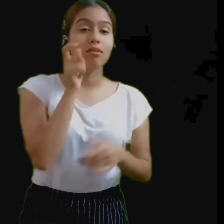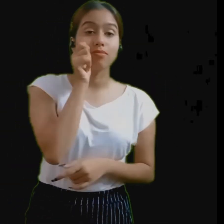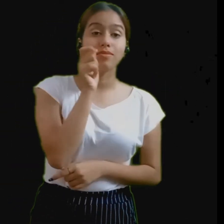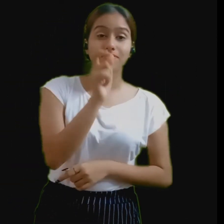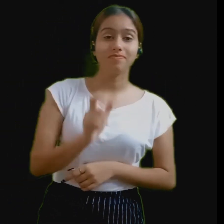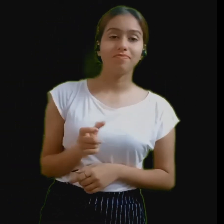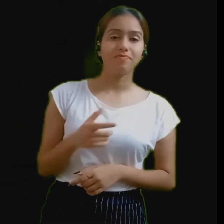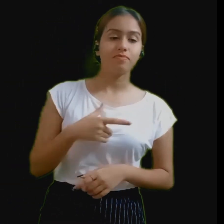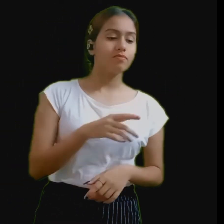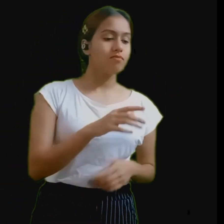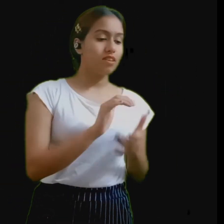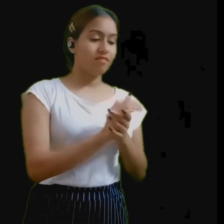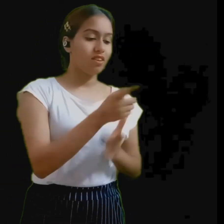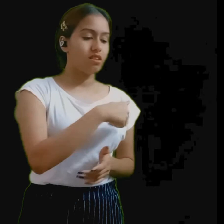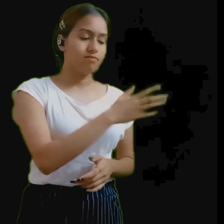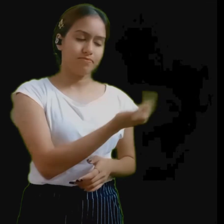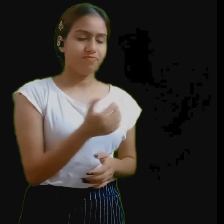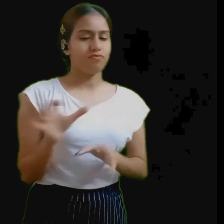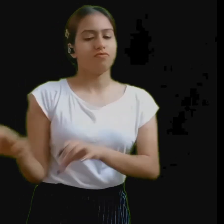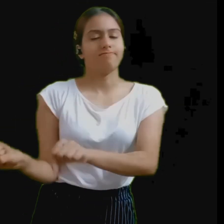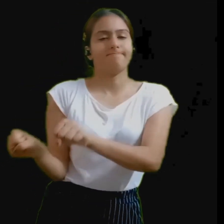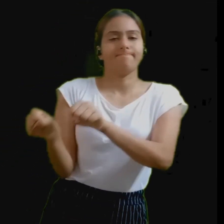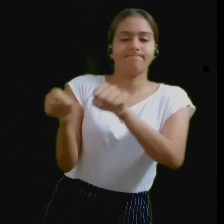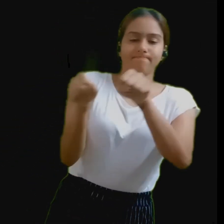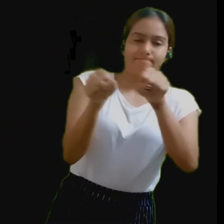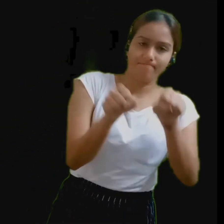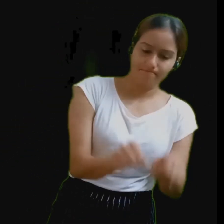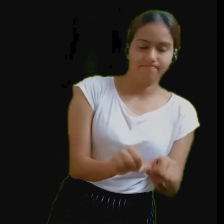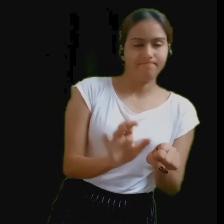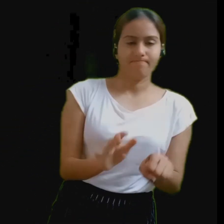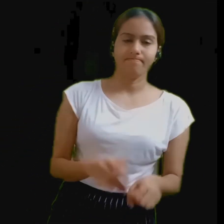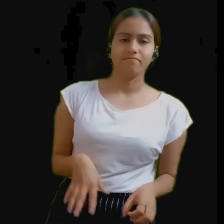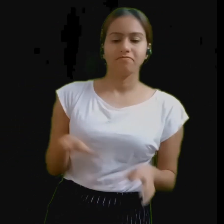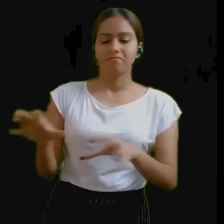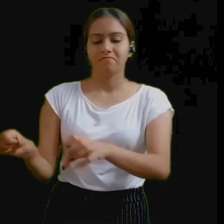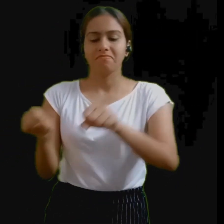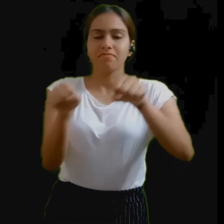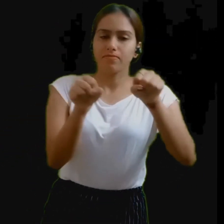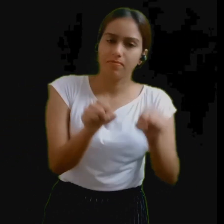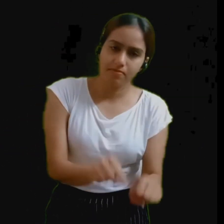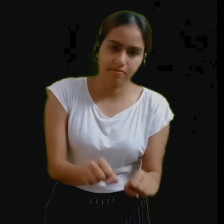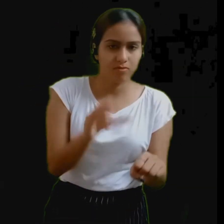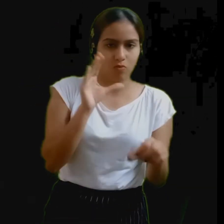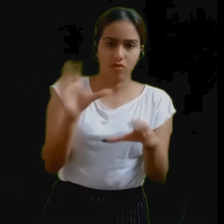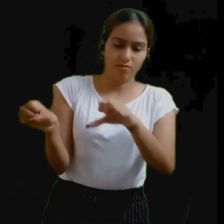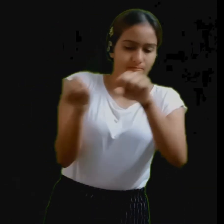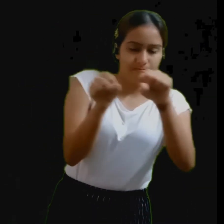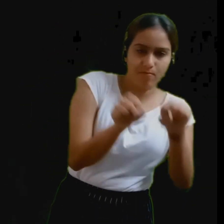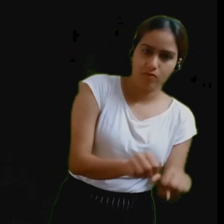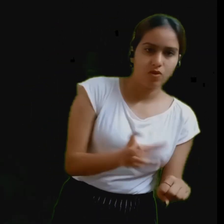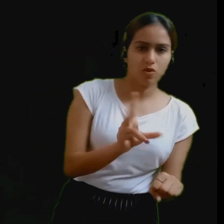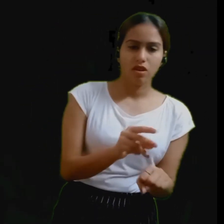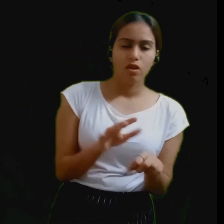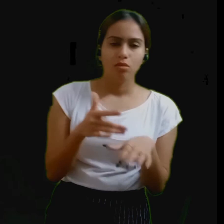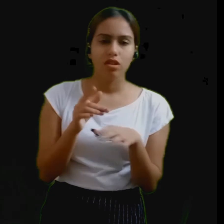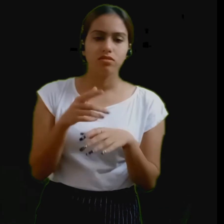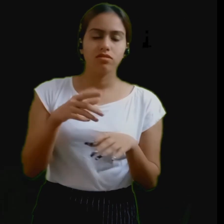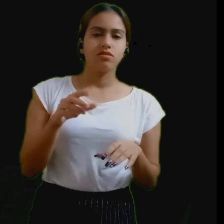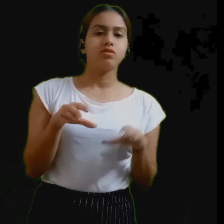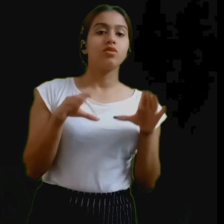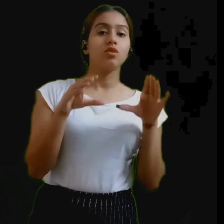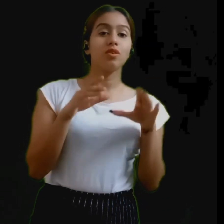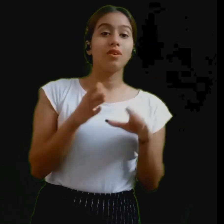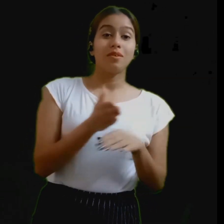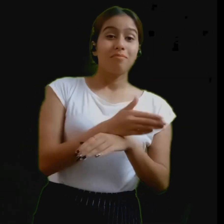भाई काम करते हैं, इसको वापस उठा करके नाव में ले आते हैं। वापस से उन तीनों ने मिलकर के उस डॉग को उठाया और नाव में बैठा दिया। वो जो शाही डॉग था, जो